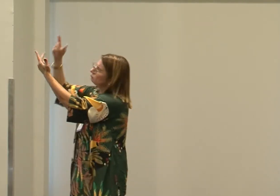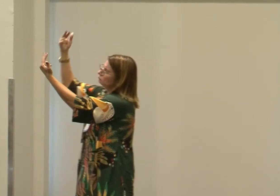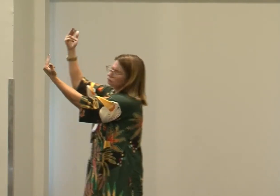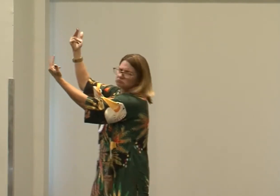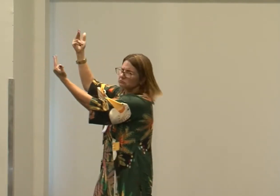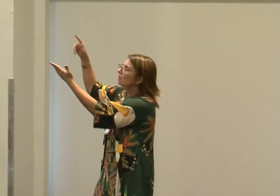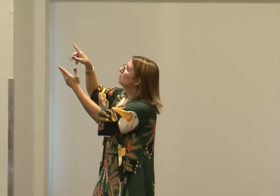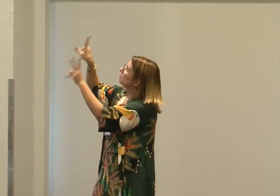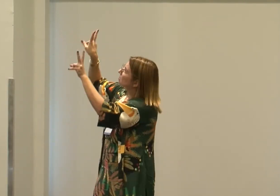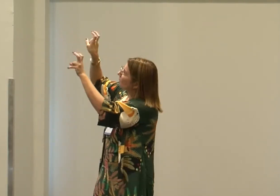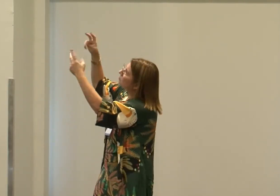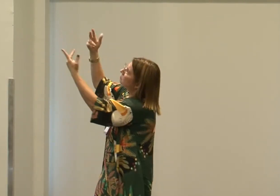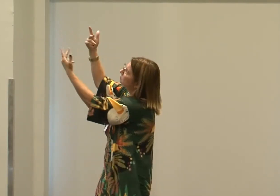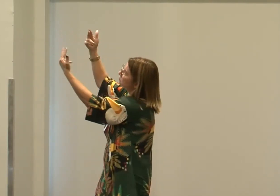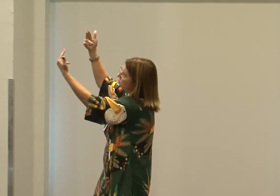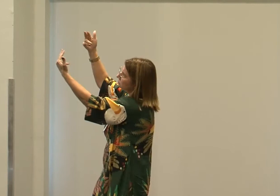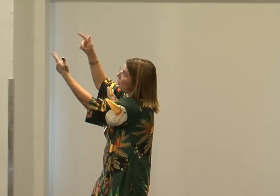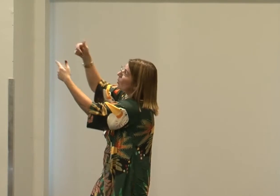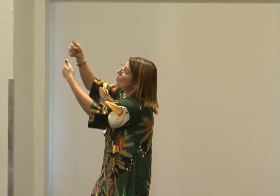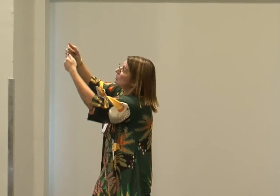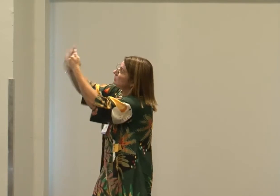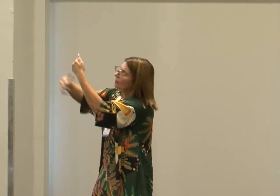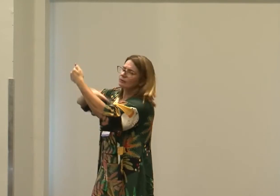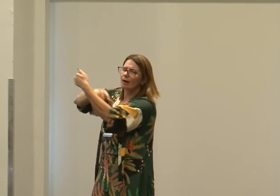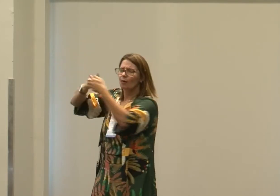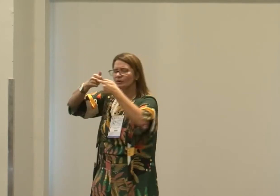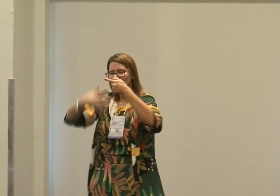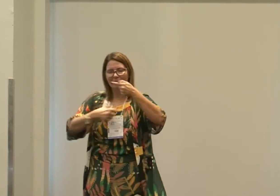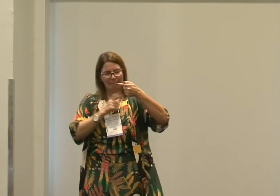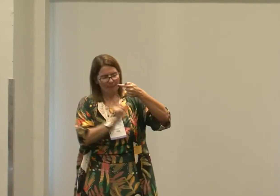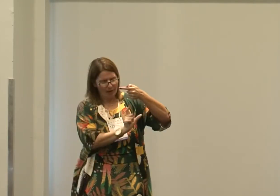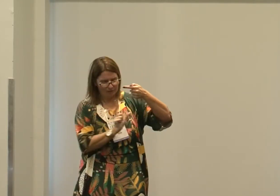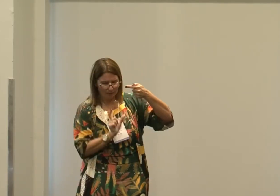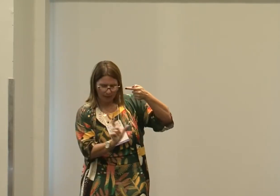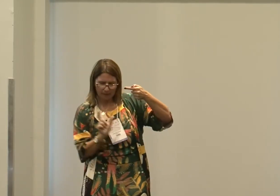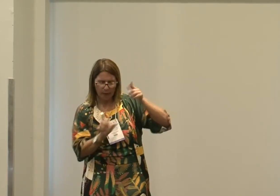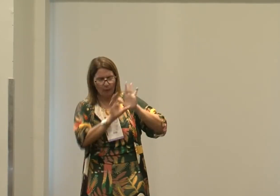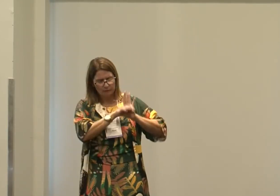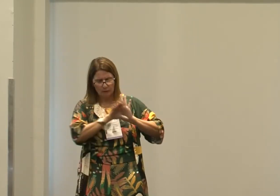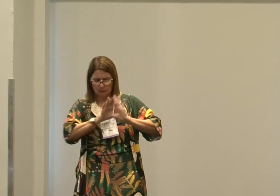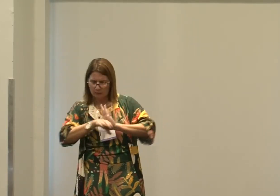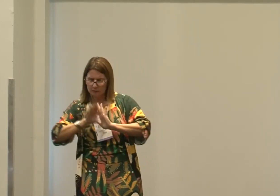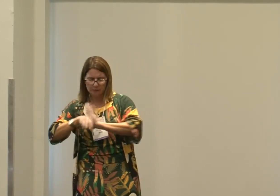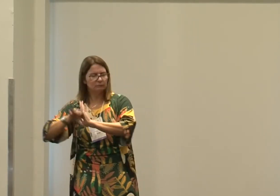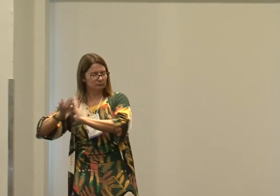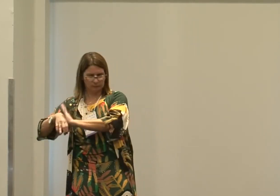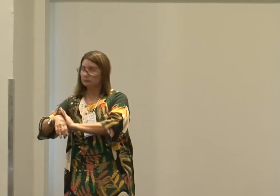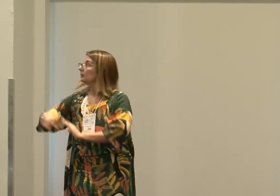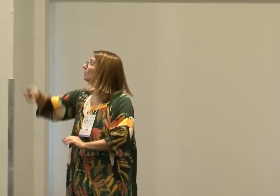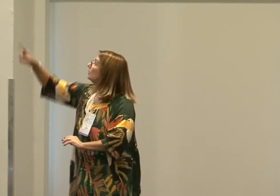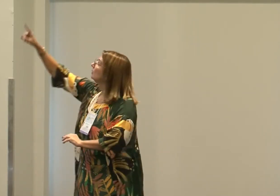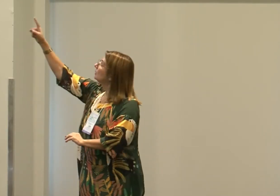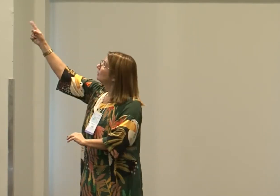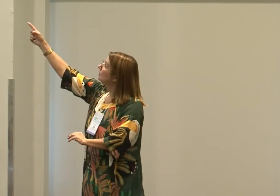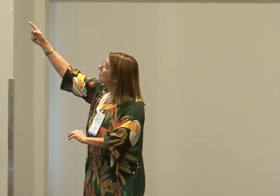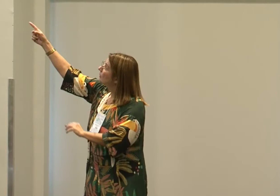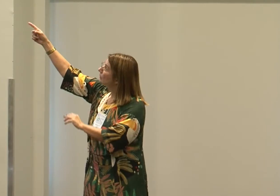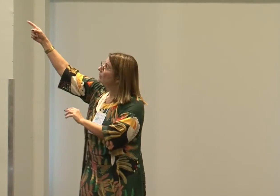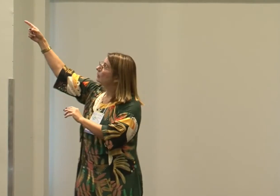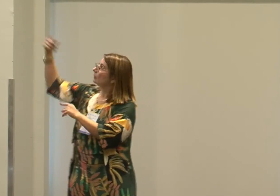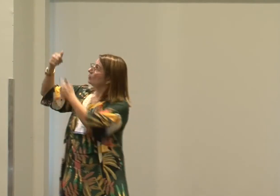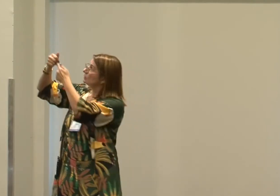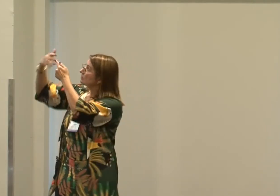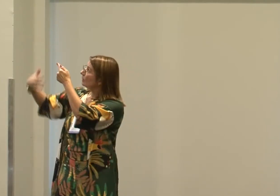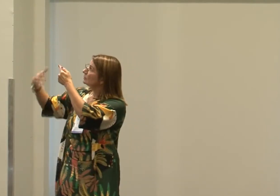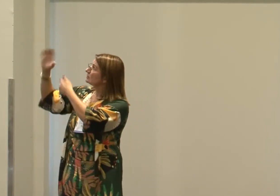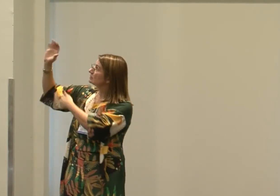Bom, primeiramente nós começamos no dicionário, da mesma forma, o glossário através dos temas